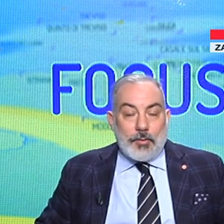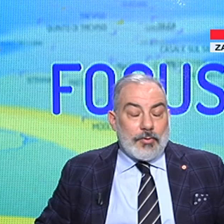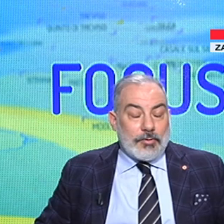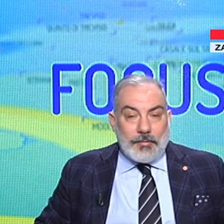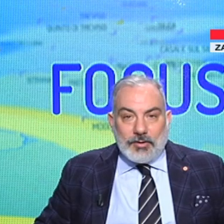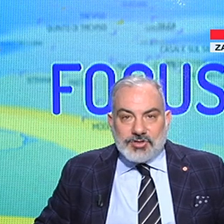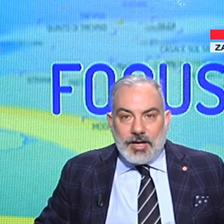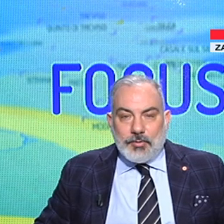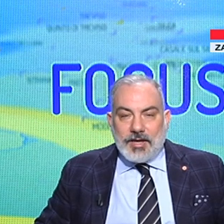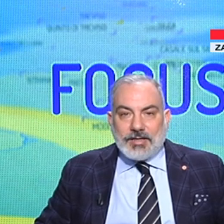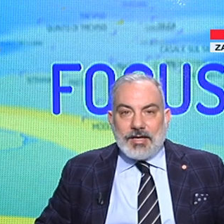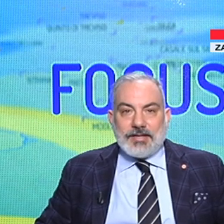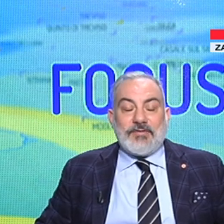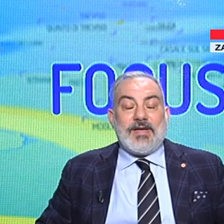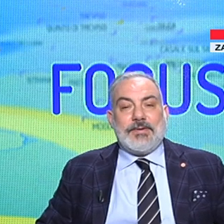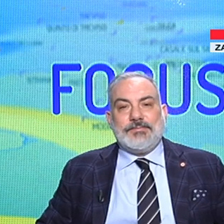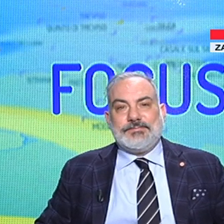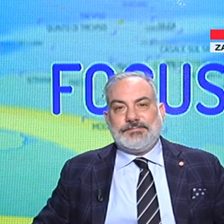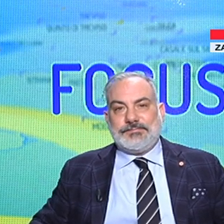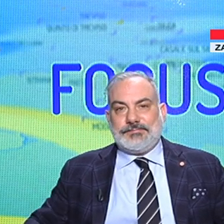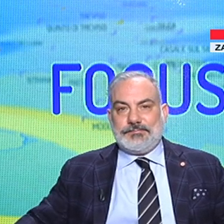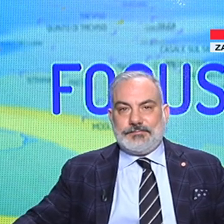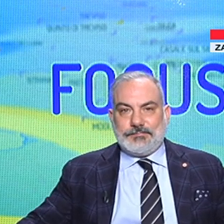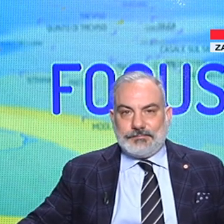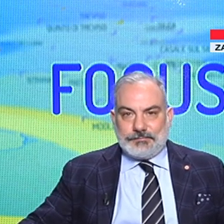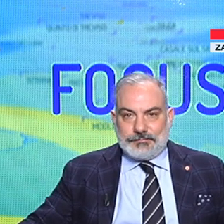ore dopo, quando ormai non c'era più niente da fare.